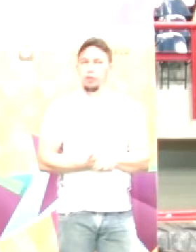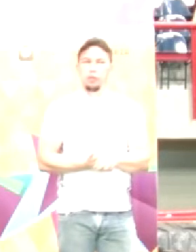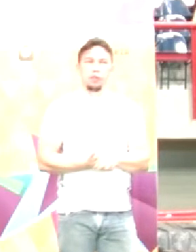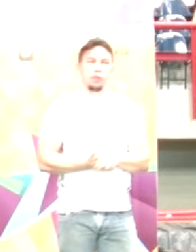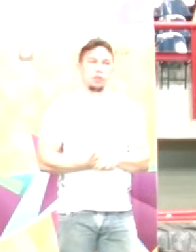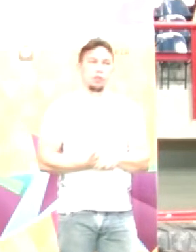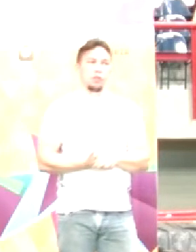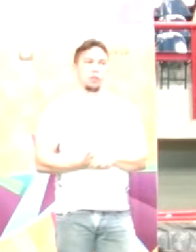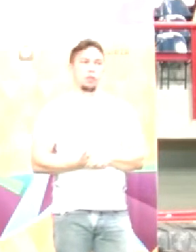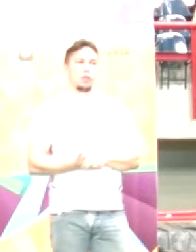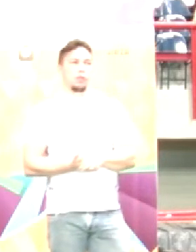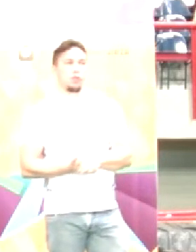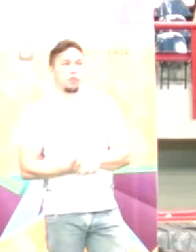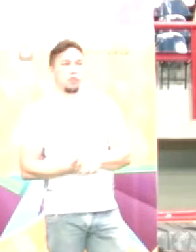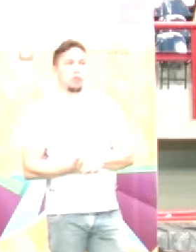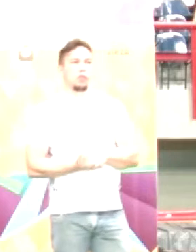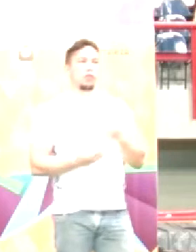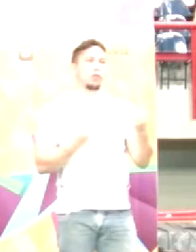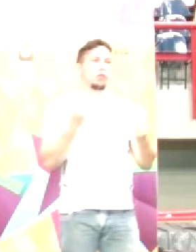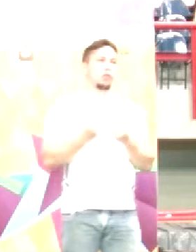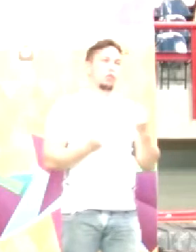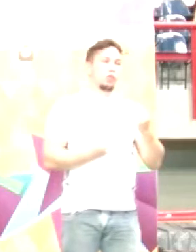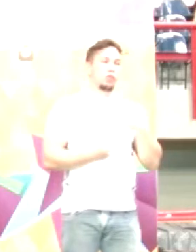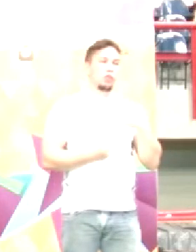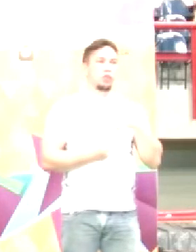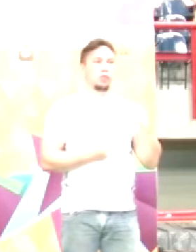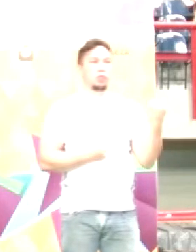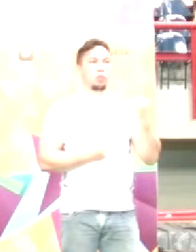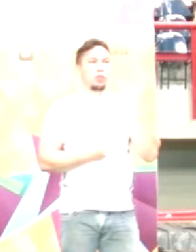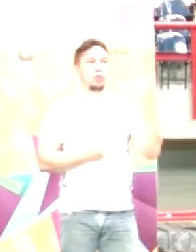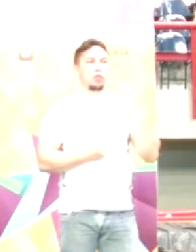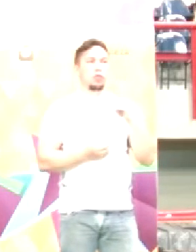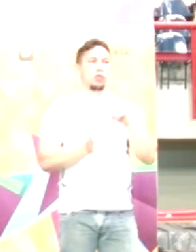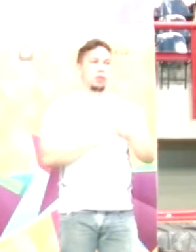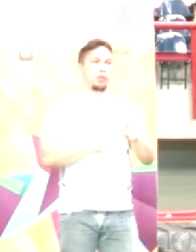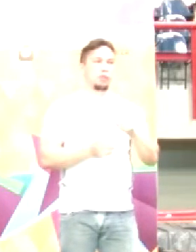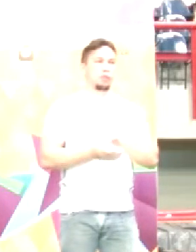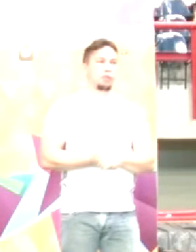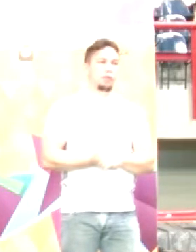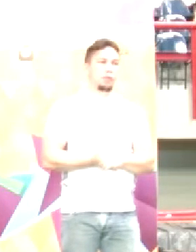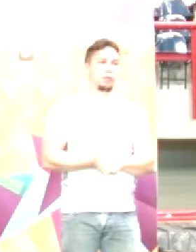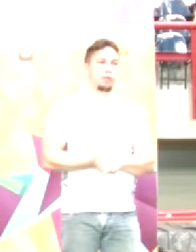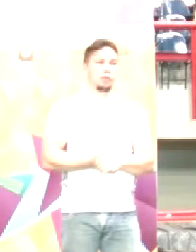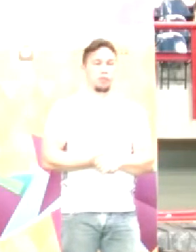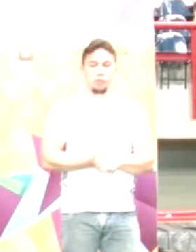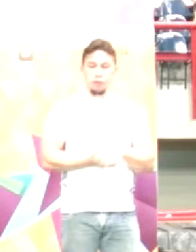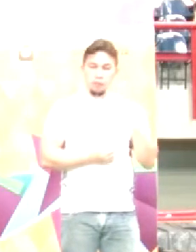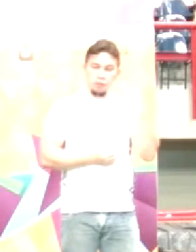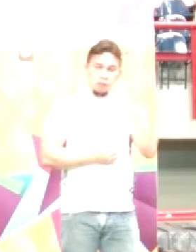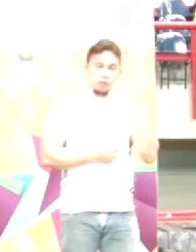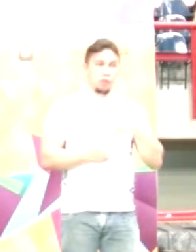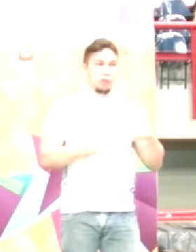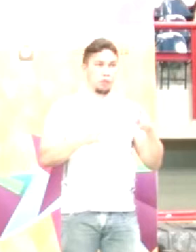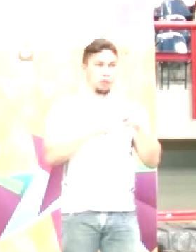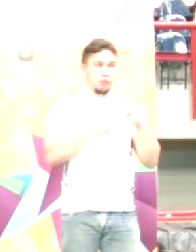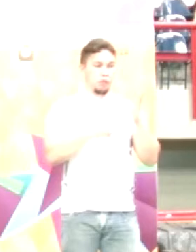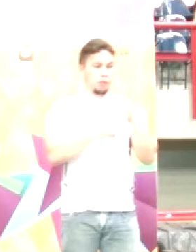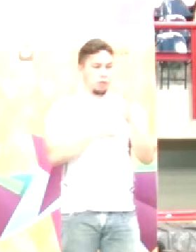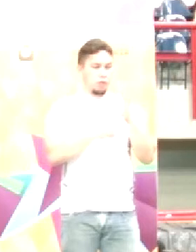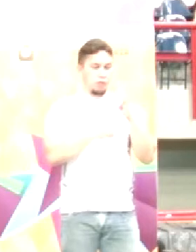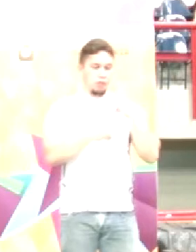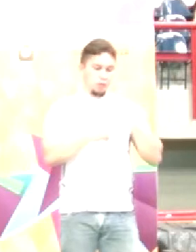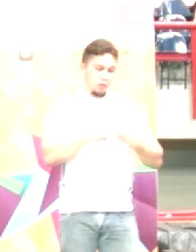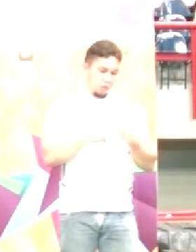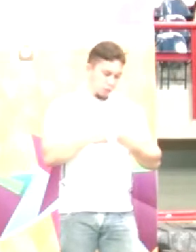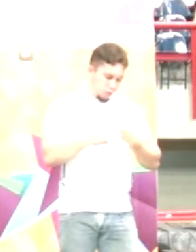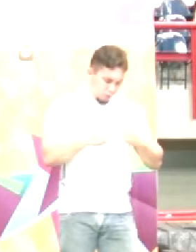a altura da vela. Bem, agora presta atenção num detalhe importante da questão. O enunciado diz assim, ó: essas velas são